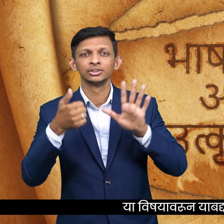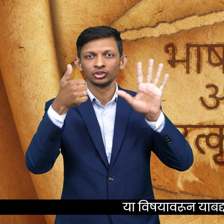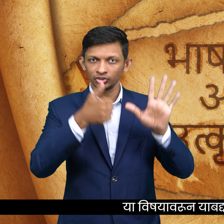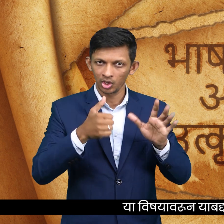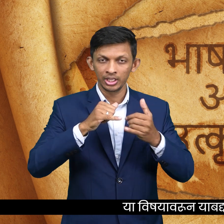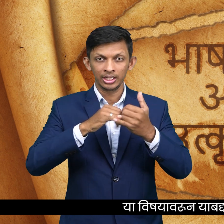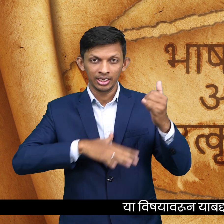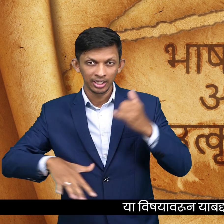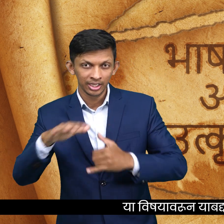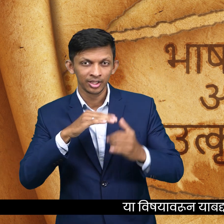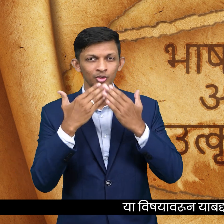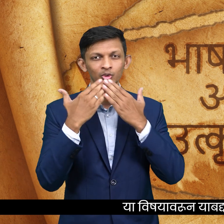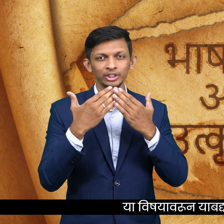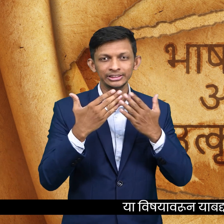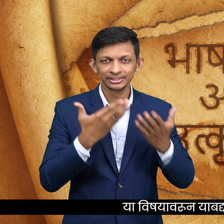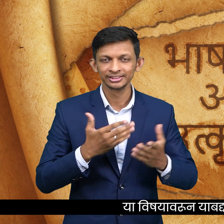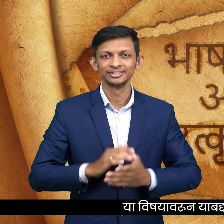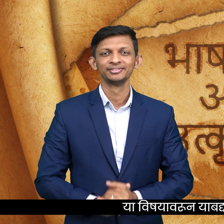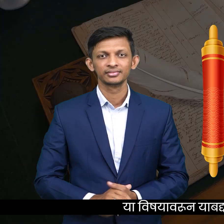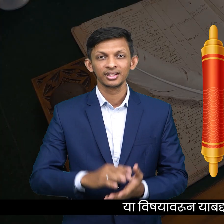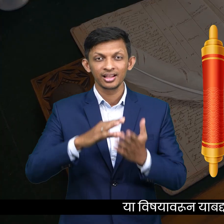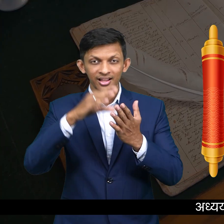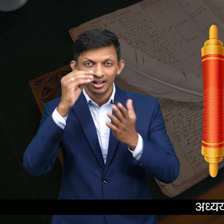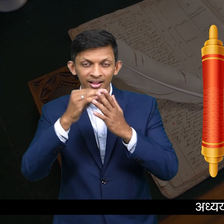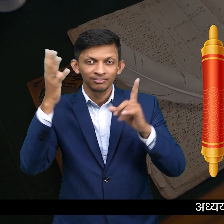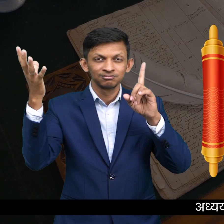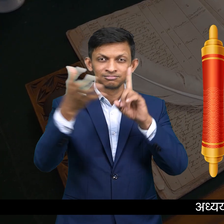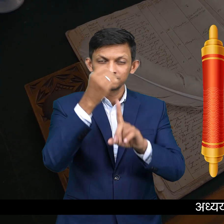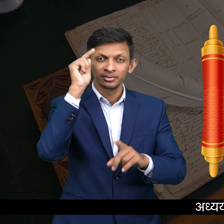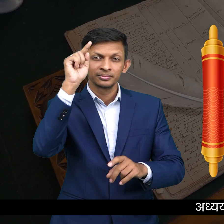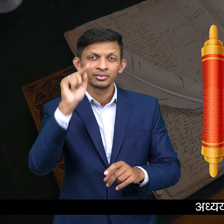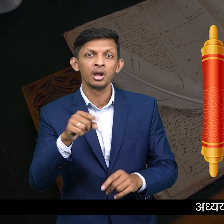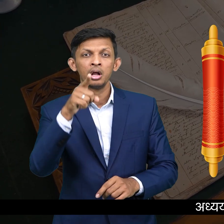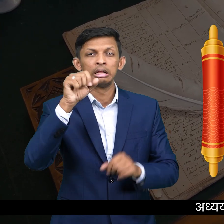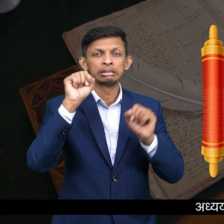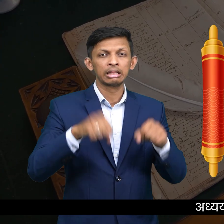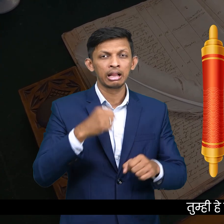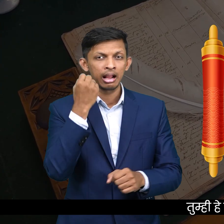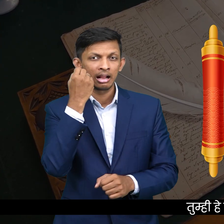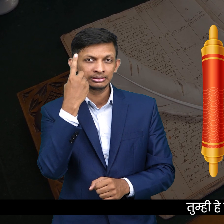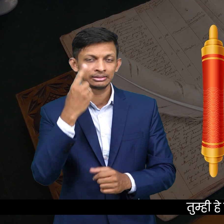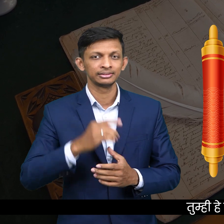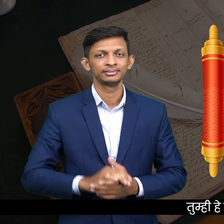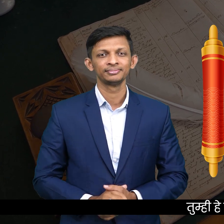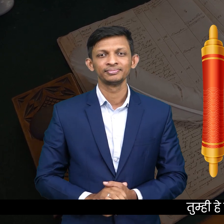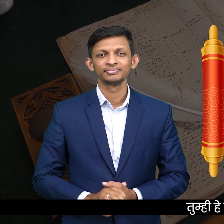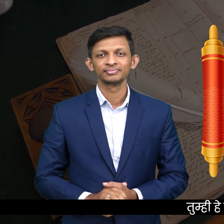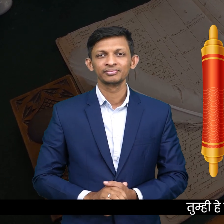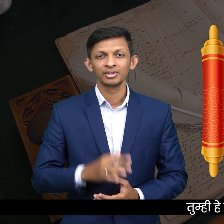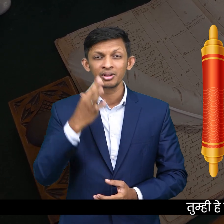या विषयावरून याबद्दल अधिक समजून घेऊया. अध्ययन निष्पत्ती. तुम्ही हे करू